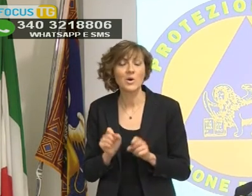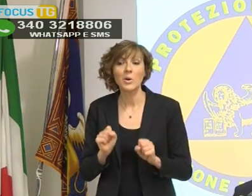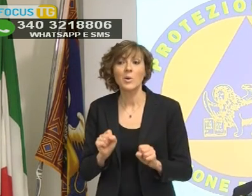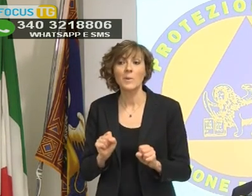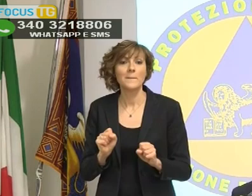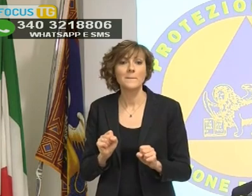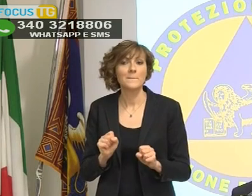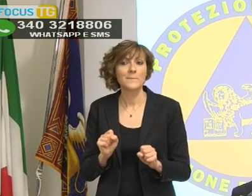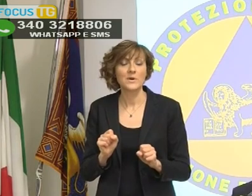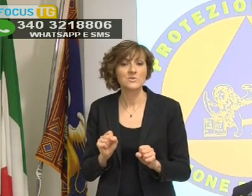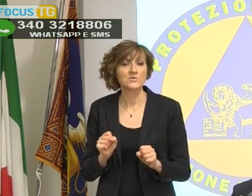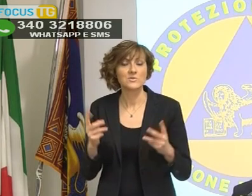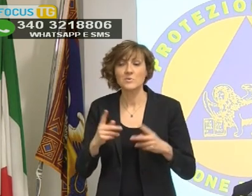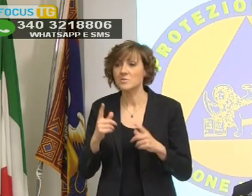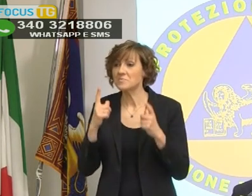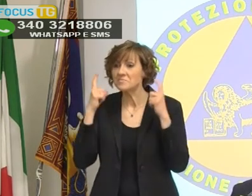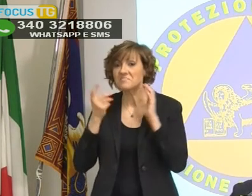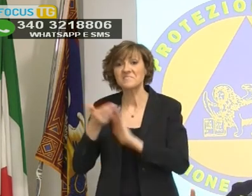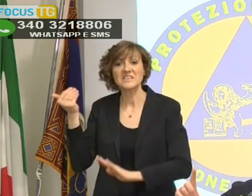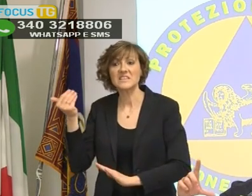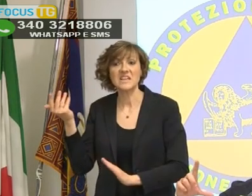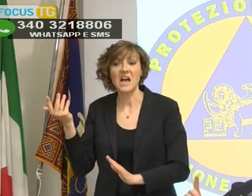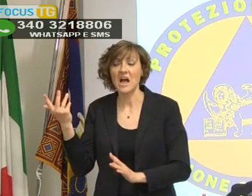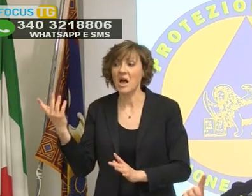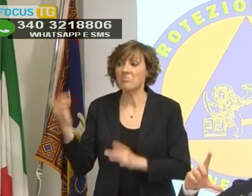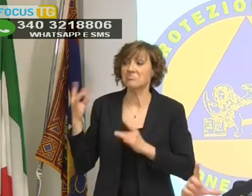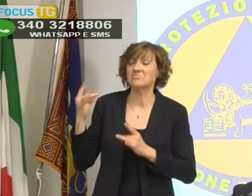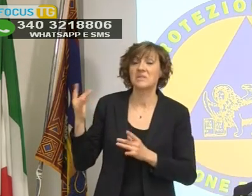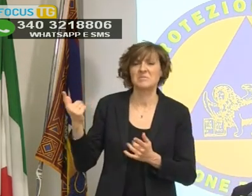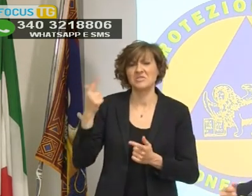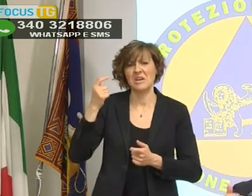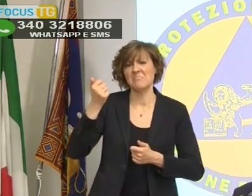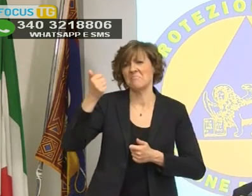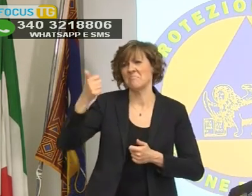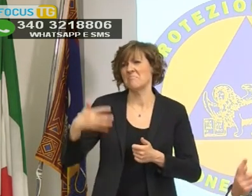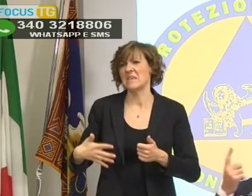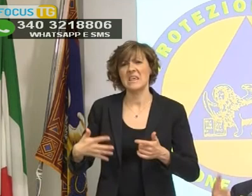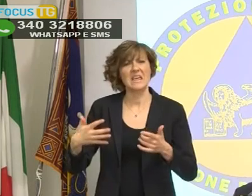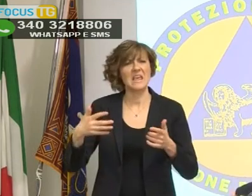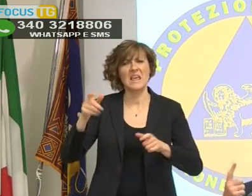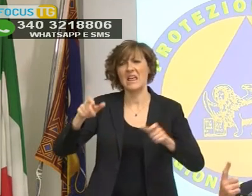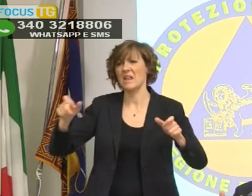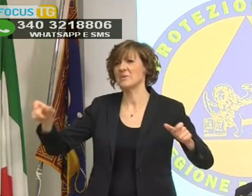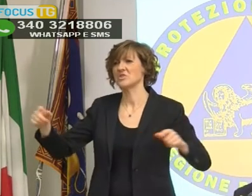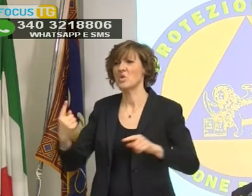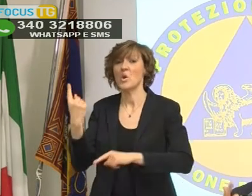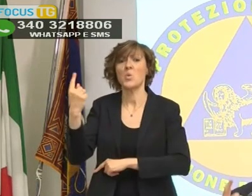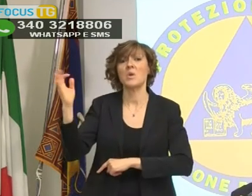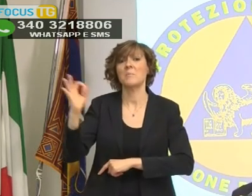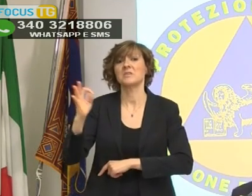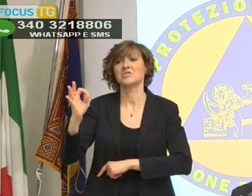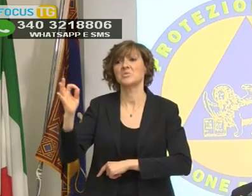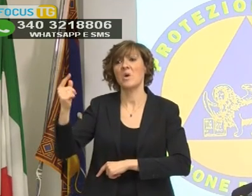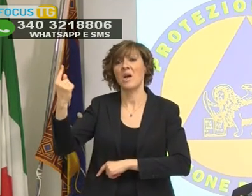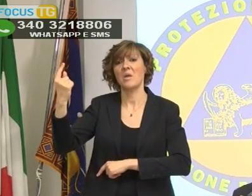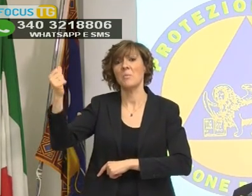un proiettile solo e tu dici, vabbè, ma ci sono 1000 fori, ho messo un proiettile, è una possibilità su 1000 di avere